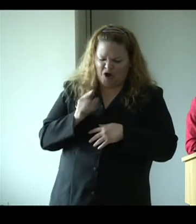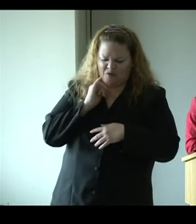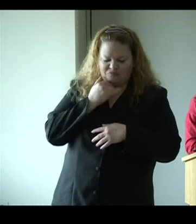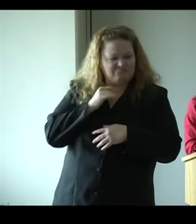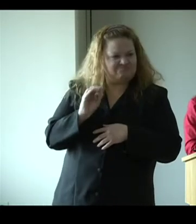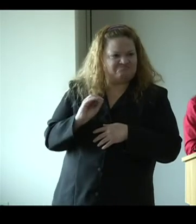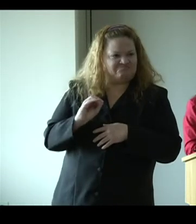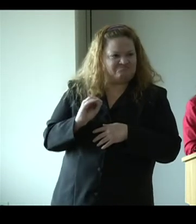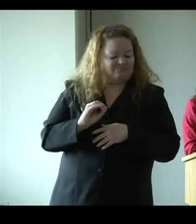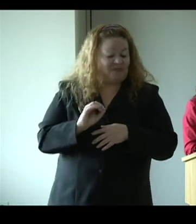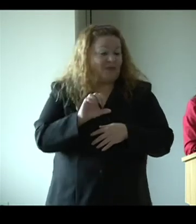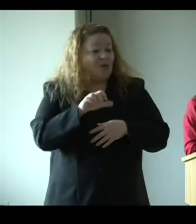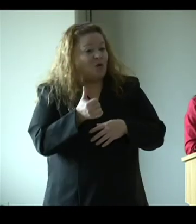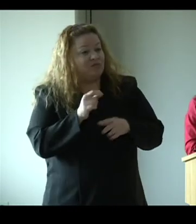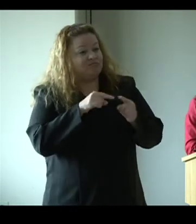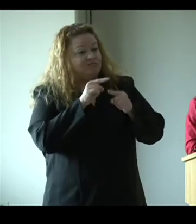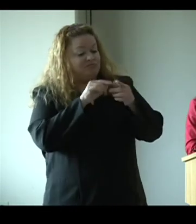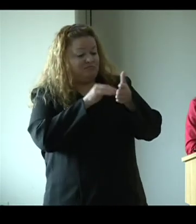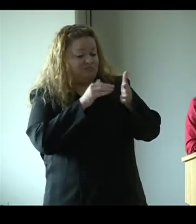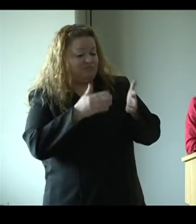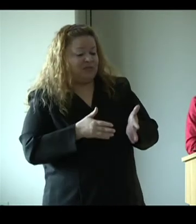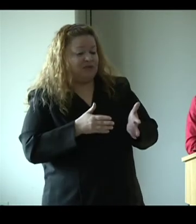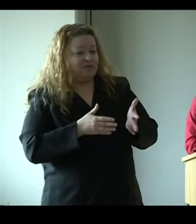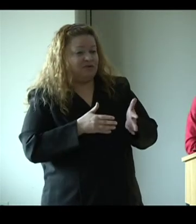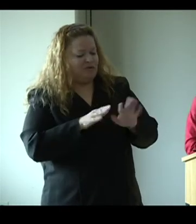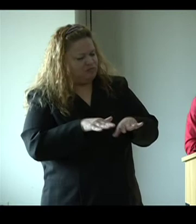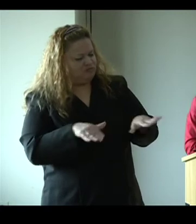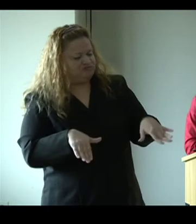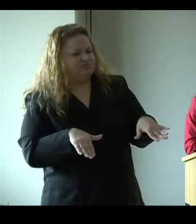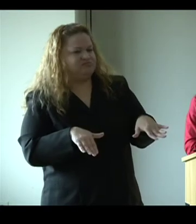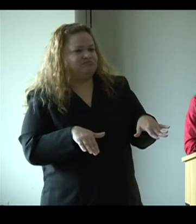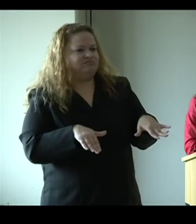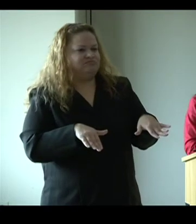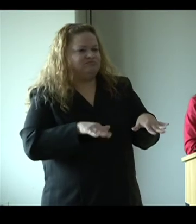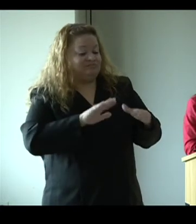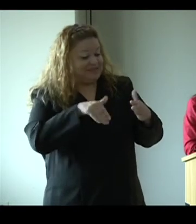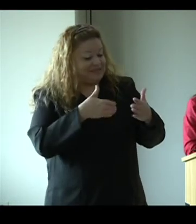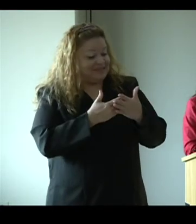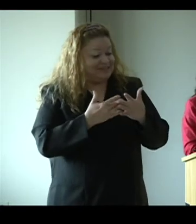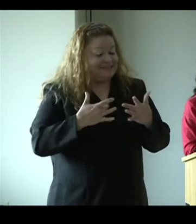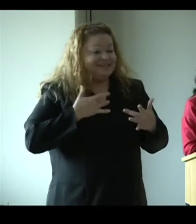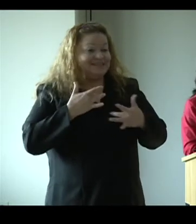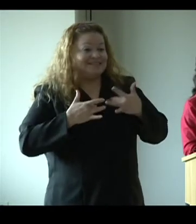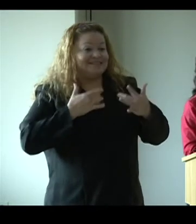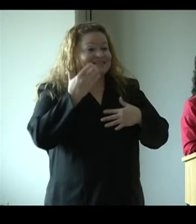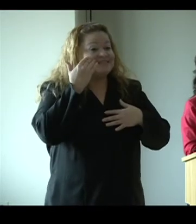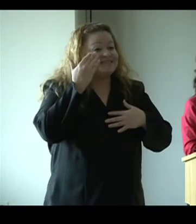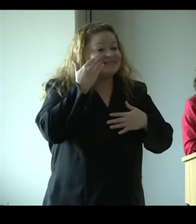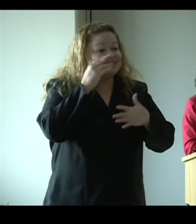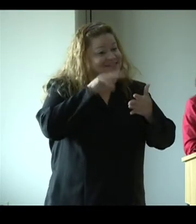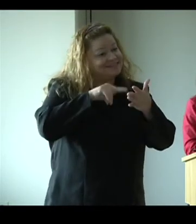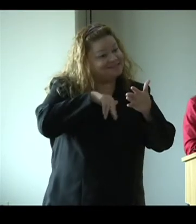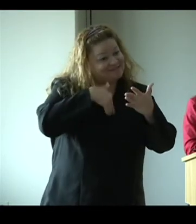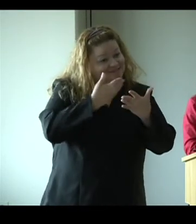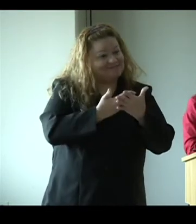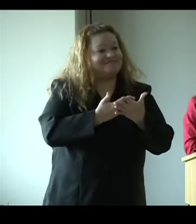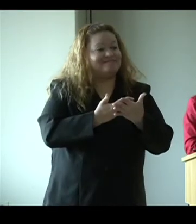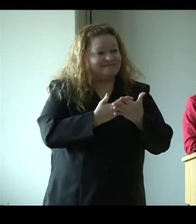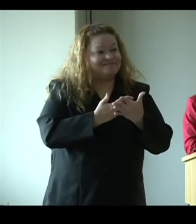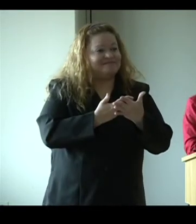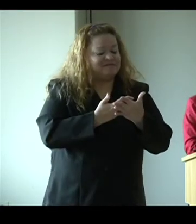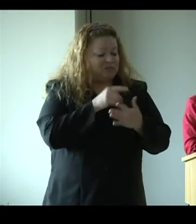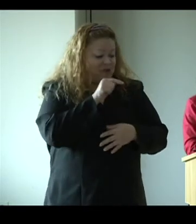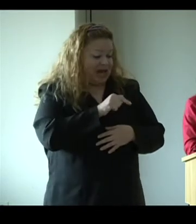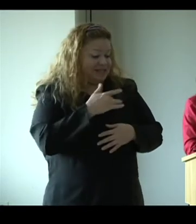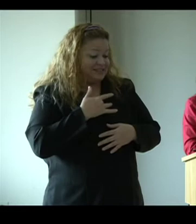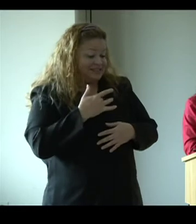equivocaste y otra cuando los nenes pequeños los veían llegar y se entusiasmaban de saber que su lectora había llegado pues